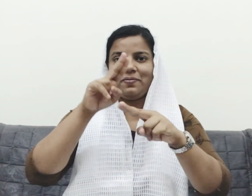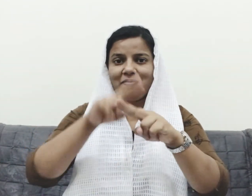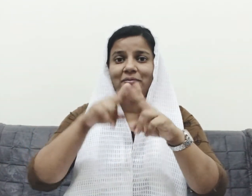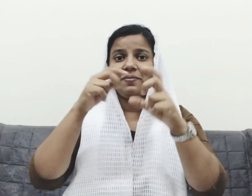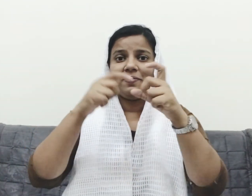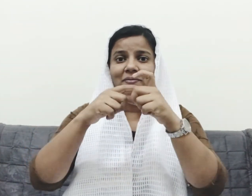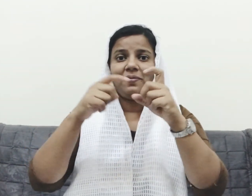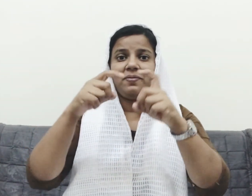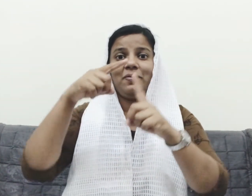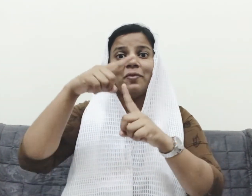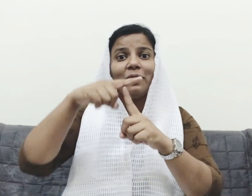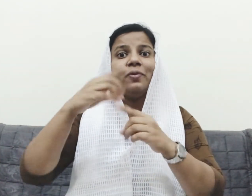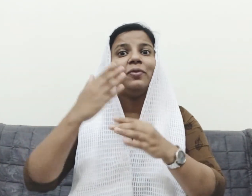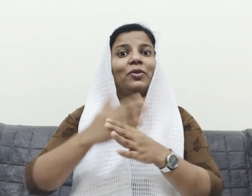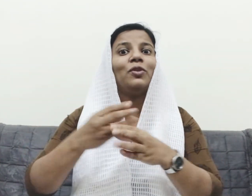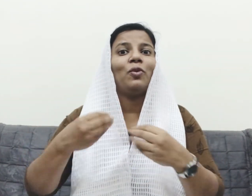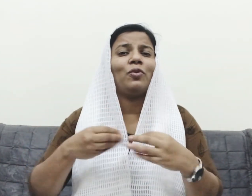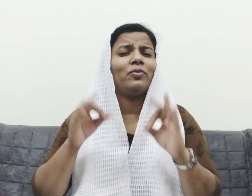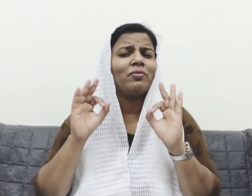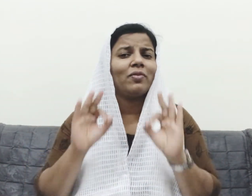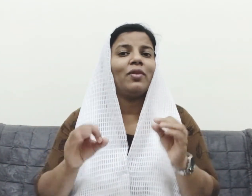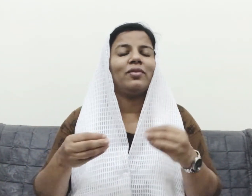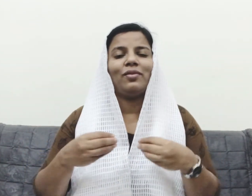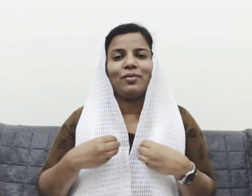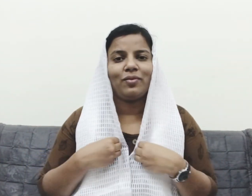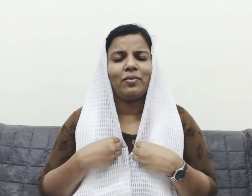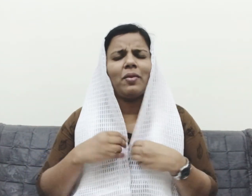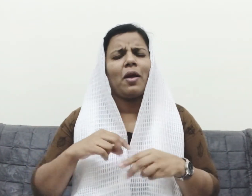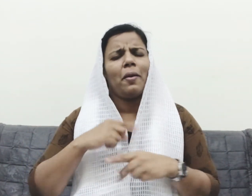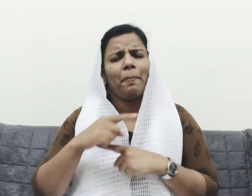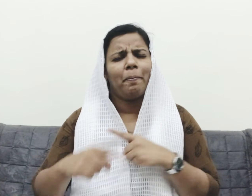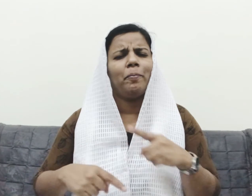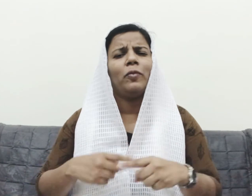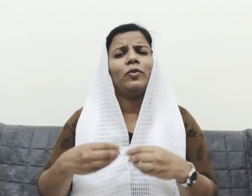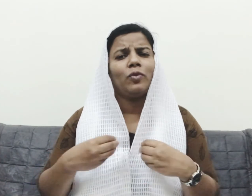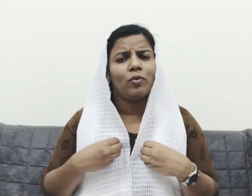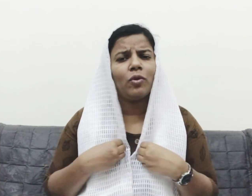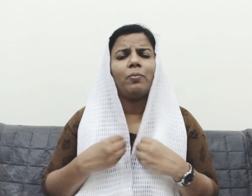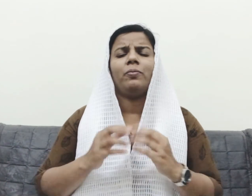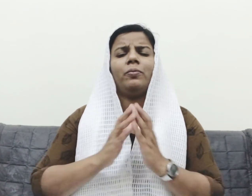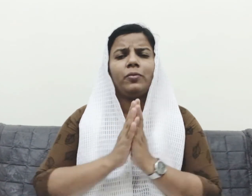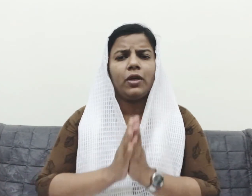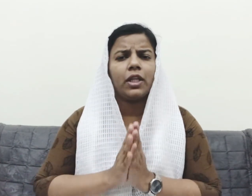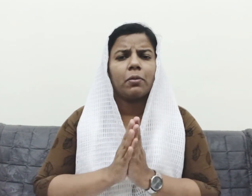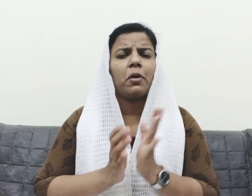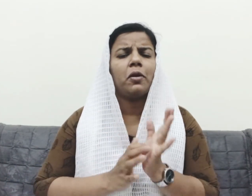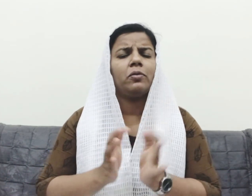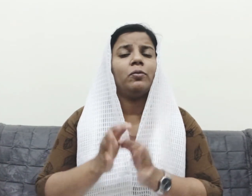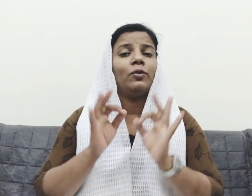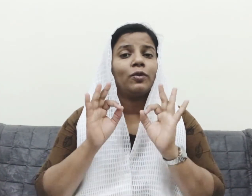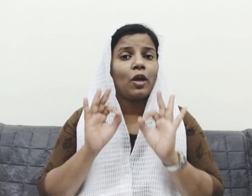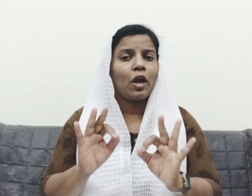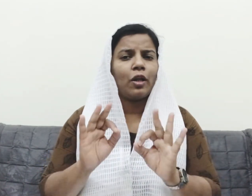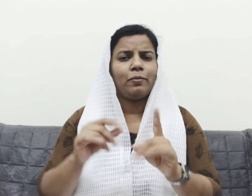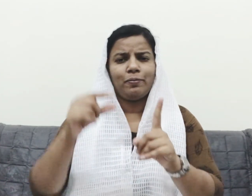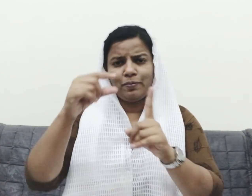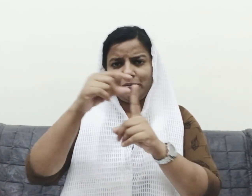തരുന്നത്. സോ ഓൾവേസ് എപ്പോഴും അത് തന്നെ പ്രതീക്ഷിക്കണം. എനിക്ക് ഞാൻ പ്രാർത്ഥിച്ച വിഷയത്തിൽ നല്ലതും പെർഫെക്റ്റ് ആയതും